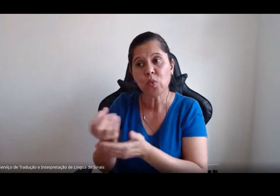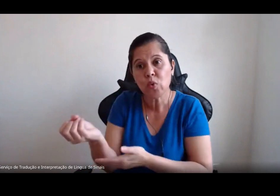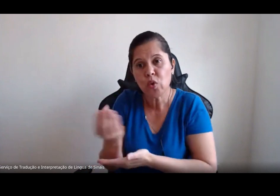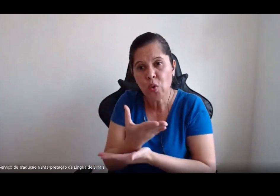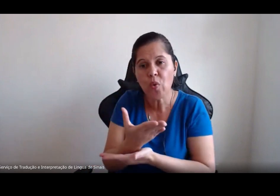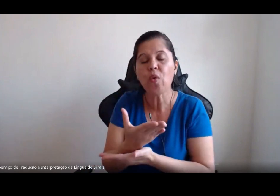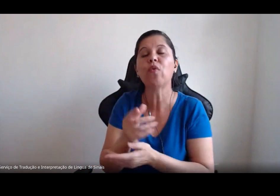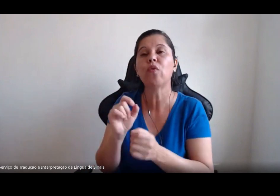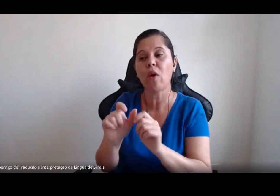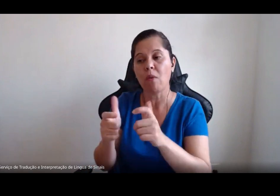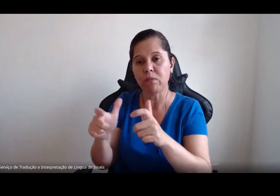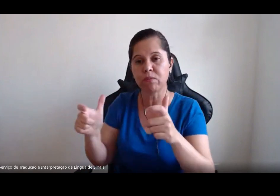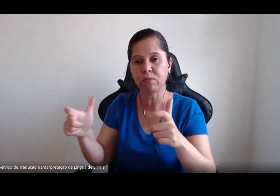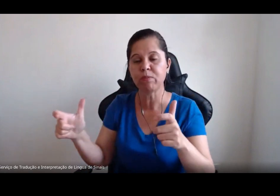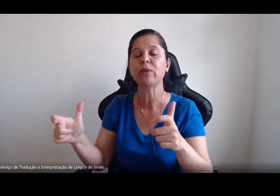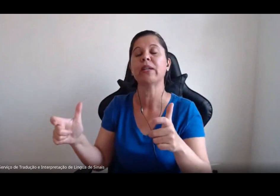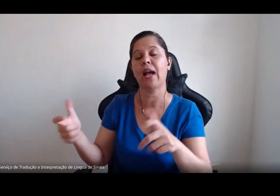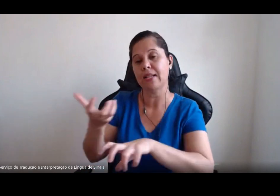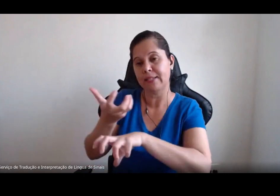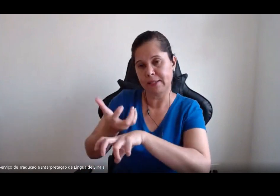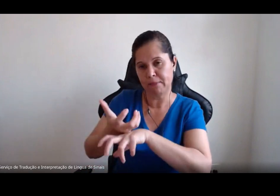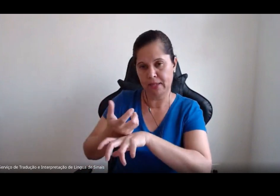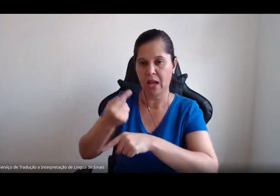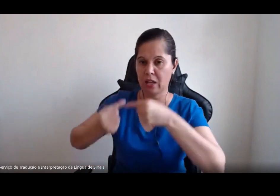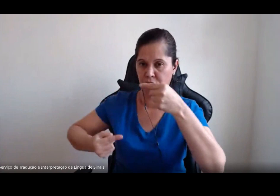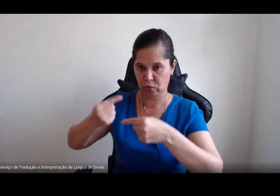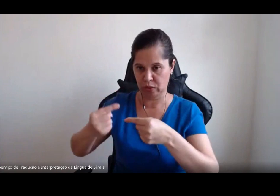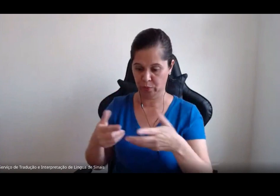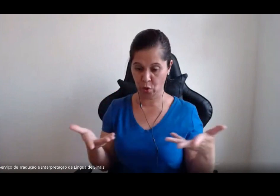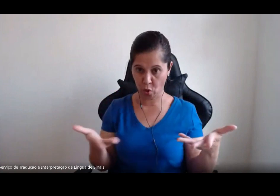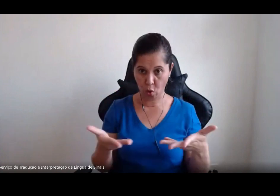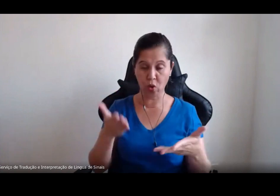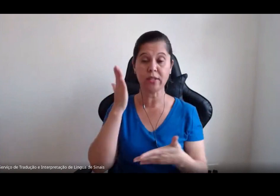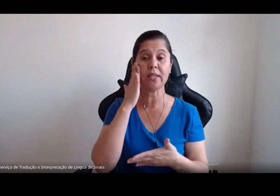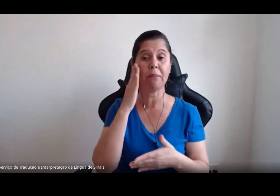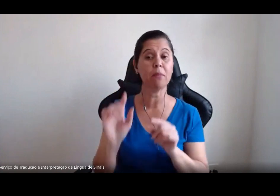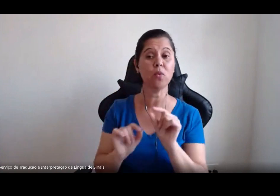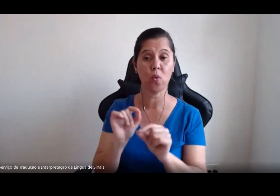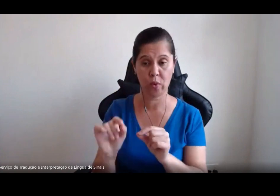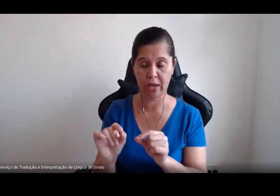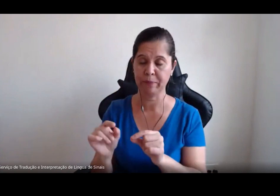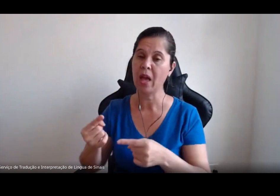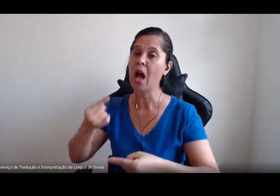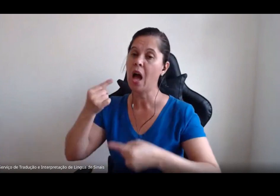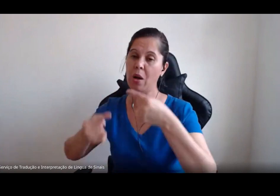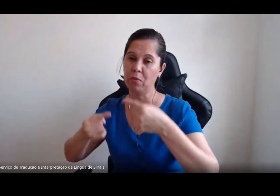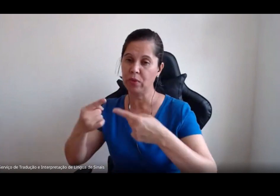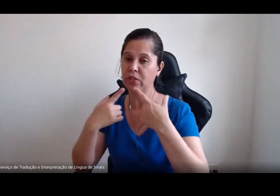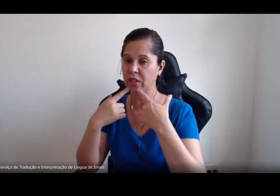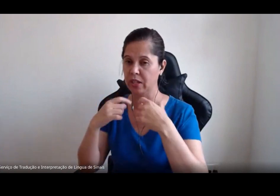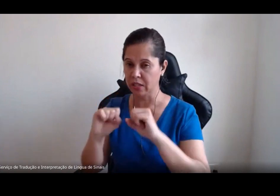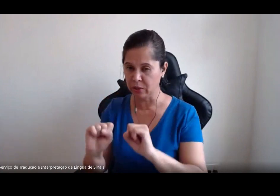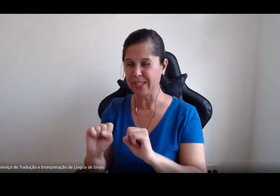outros estudos foram ampliando o escopo dessa disciplina. Hoje em dia, por exemplo, a gente sabe que as políticas linguísticas não